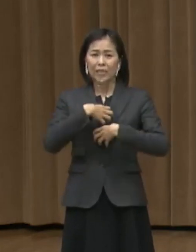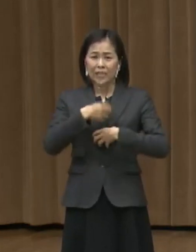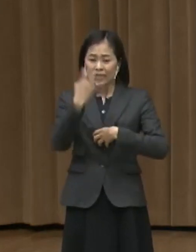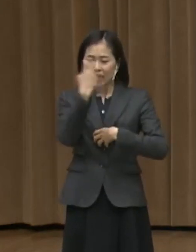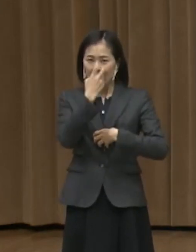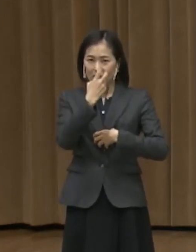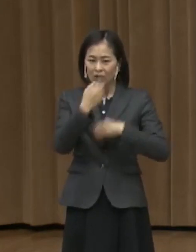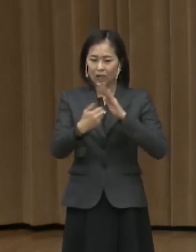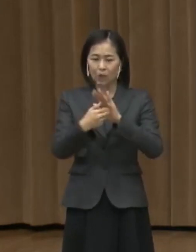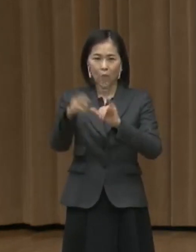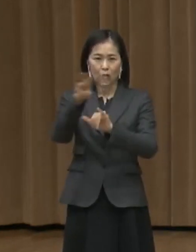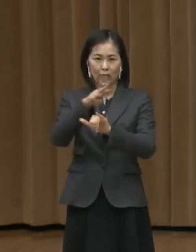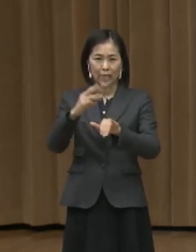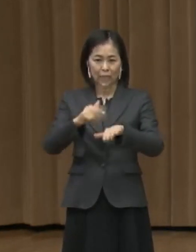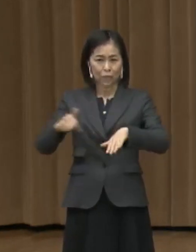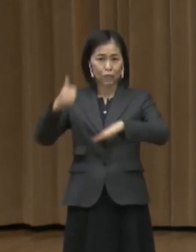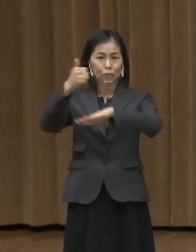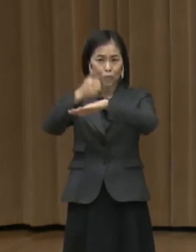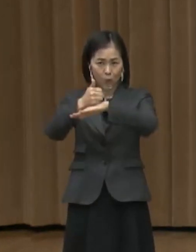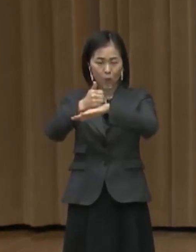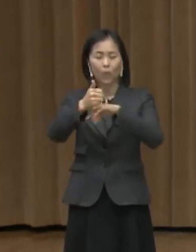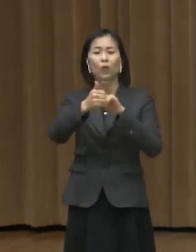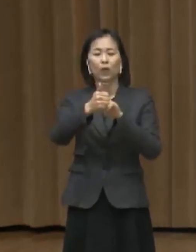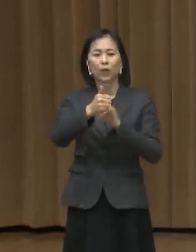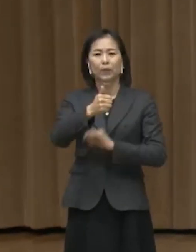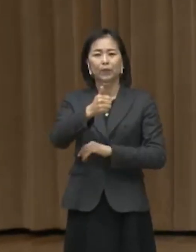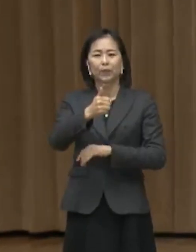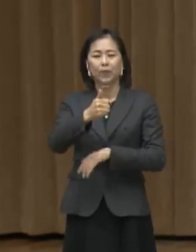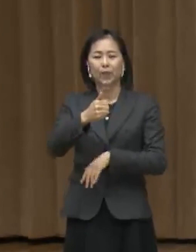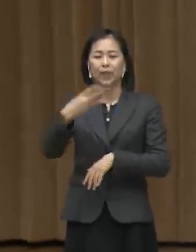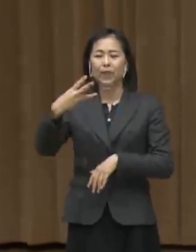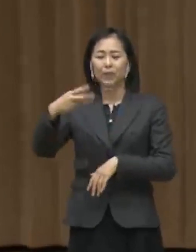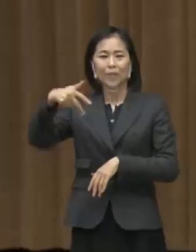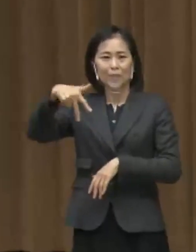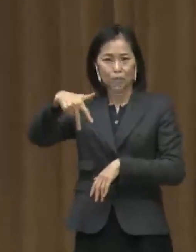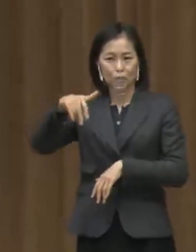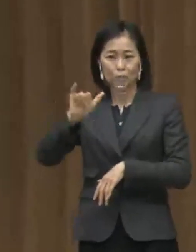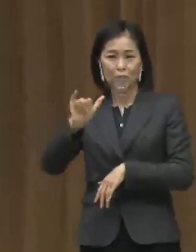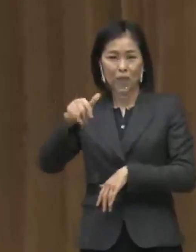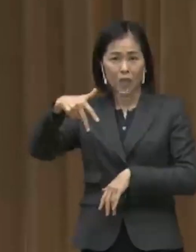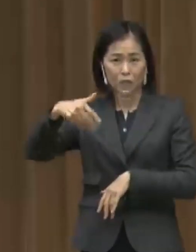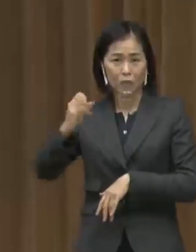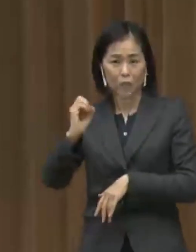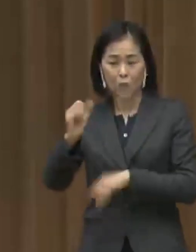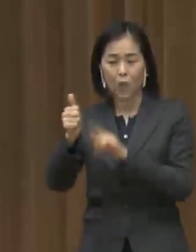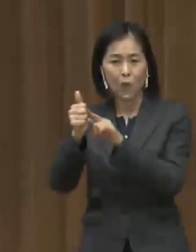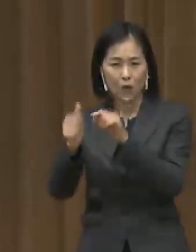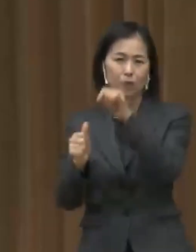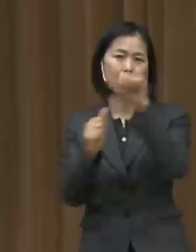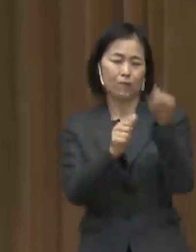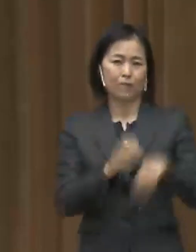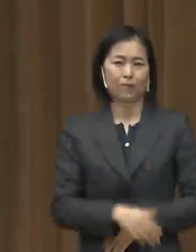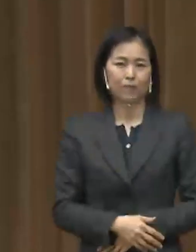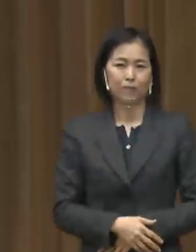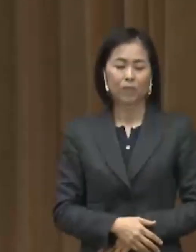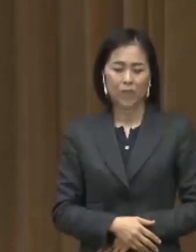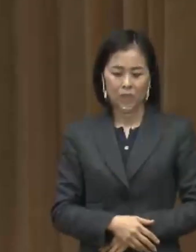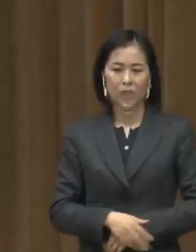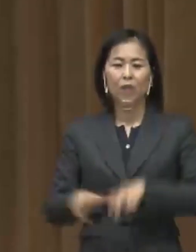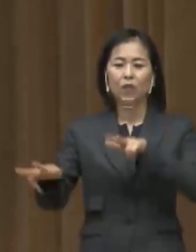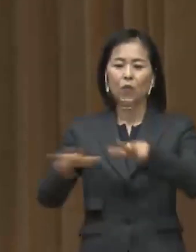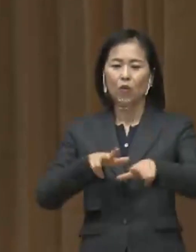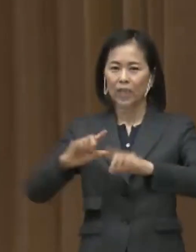には行政デジタル改革局長の三須康夫を登用します。行政デジタル改革局長